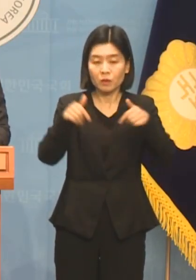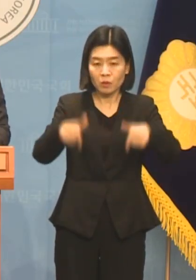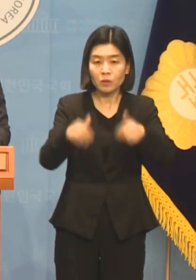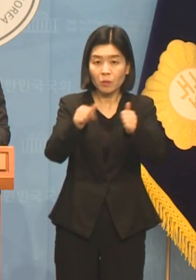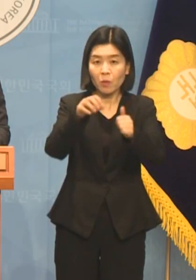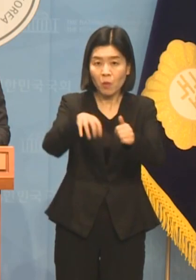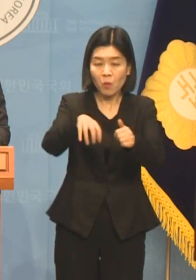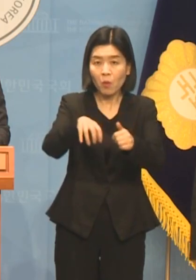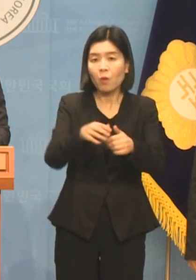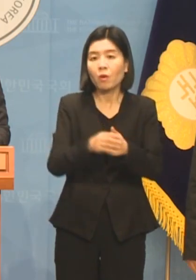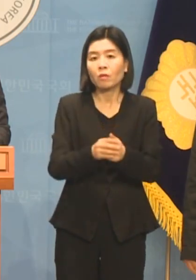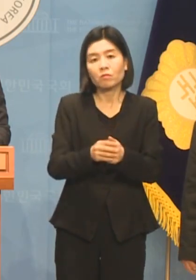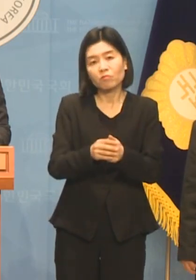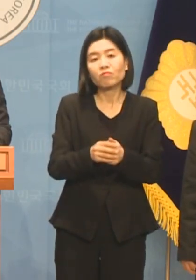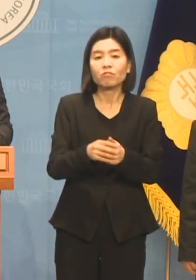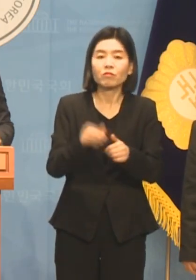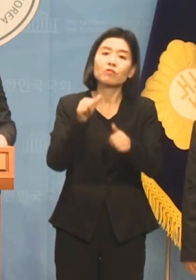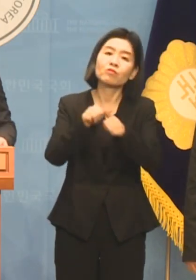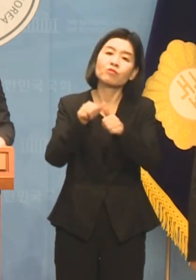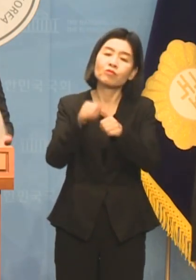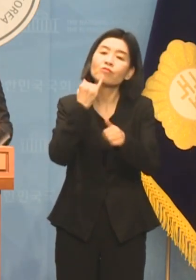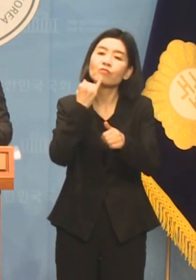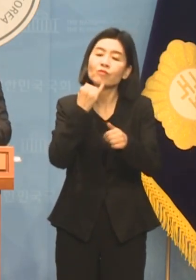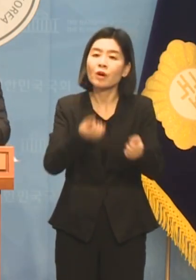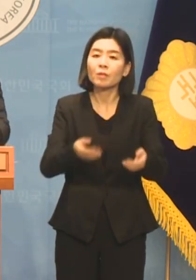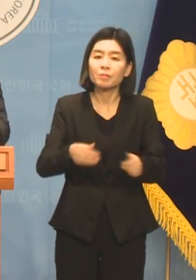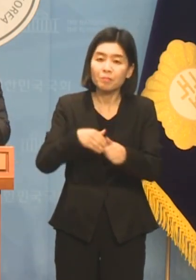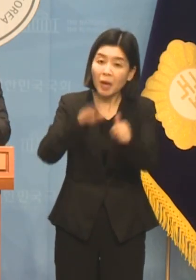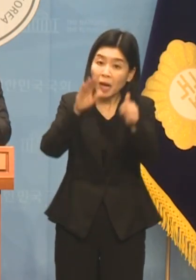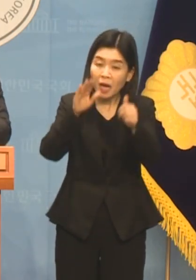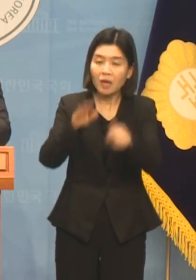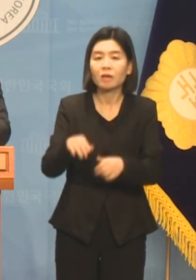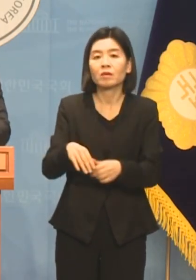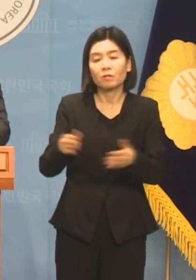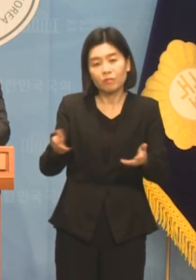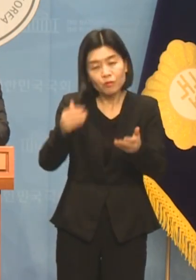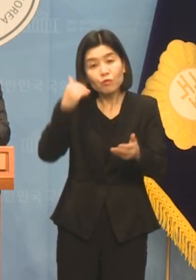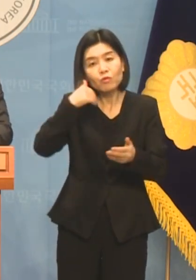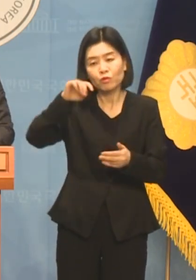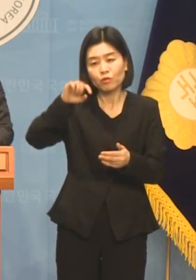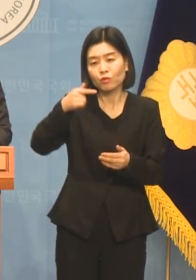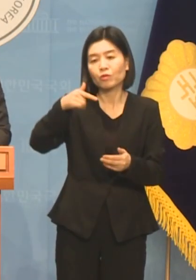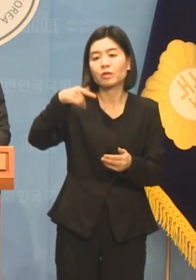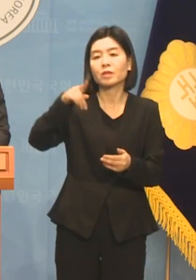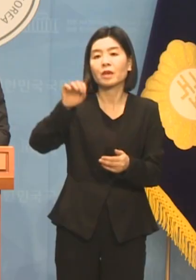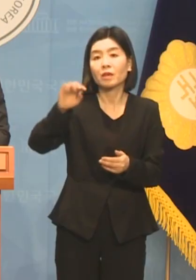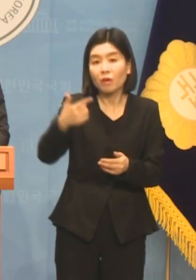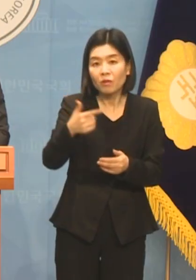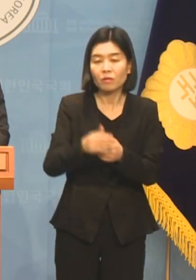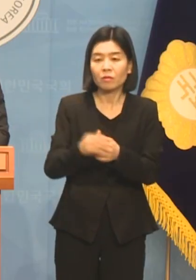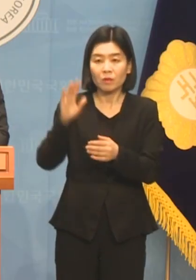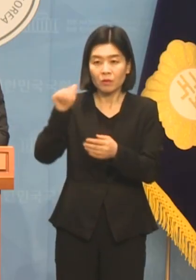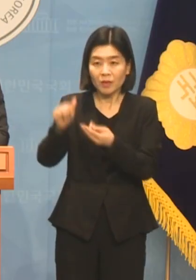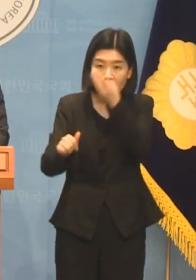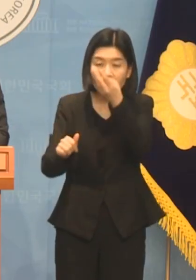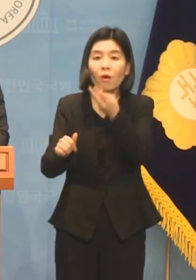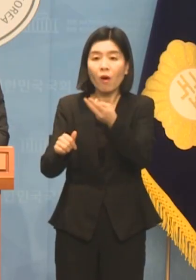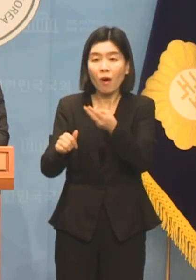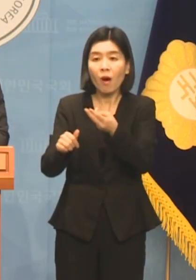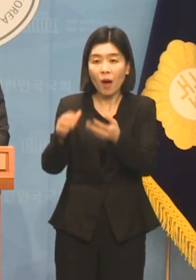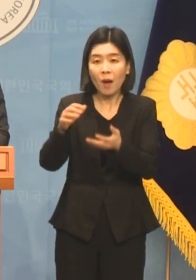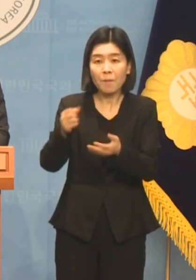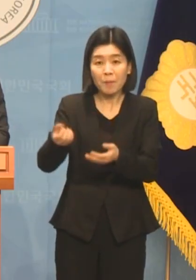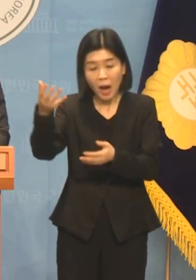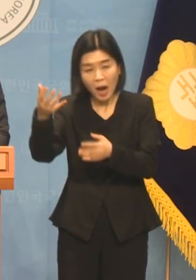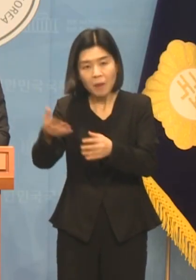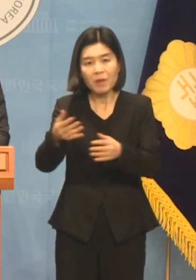훈방 가능성을 시사하며 폭동을 부추긴 윤상현 의원 탄핵일 인용되면 전쟁이라는 홍준표 대구시장의 발언